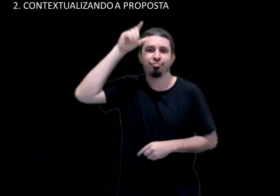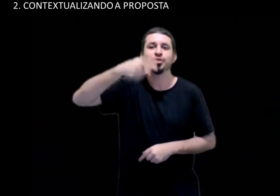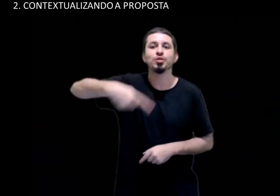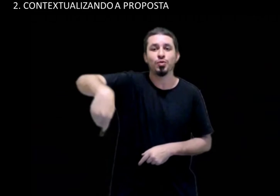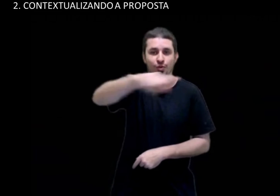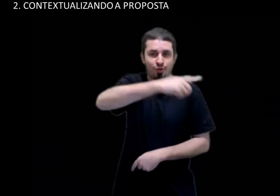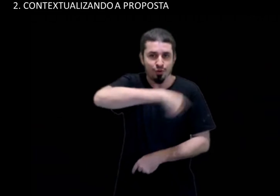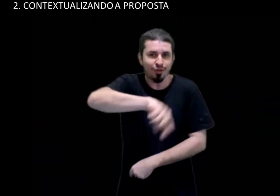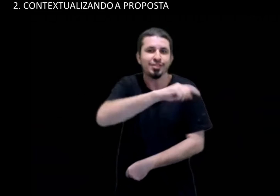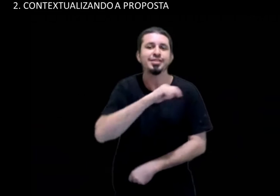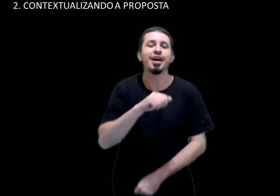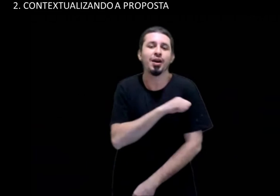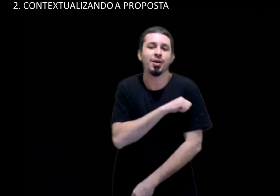educandos.